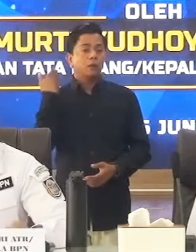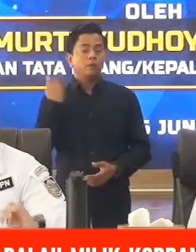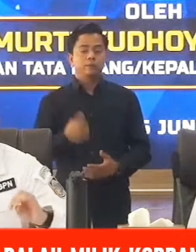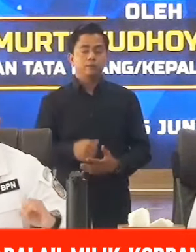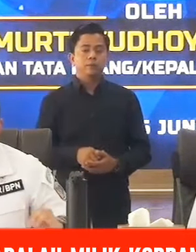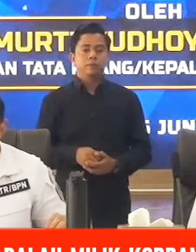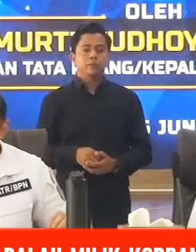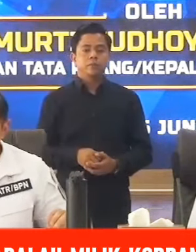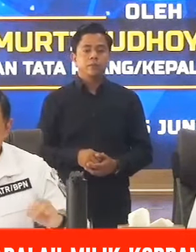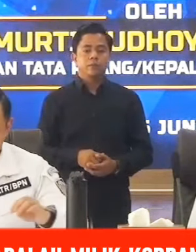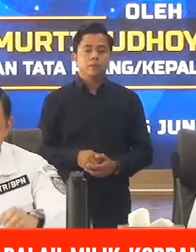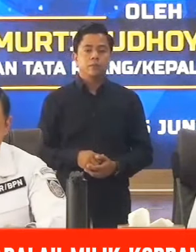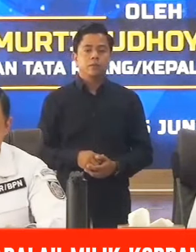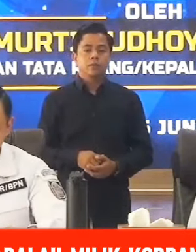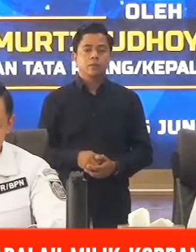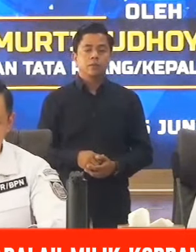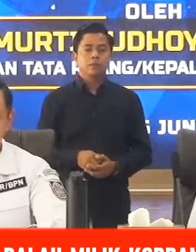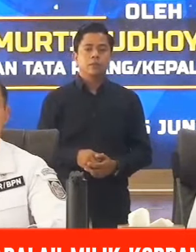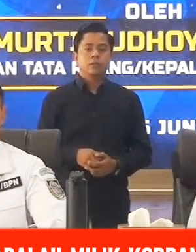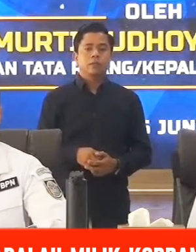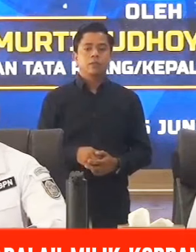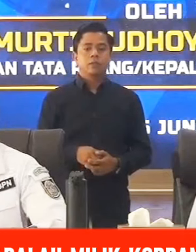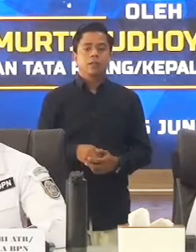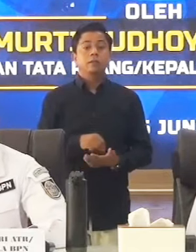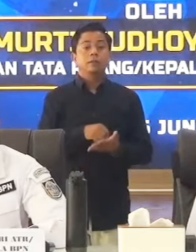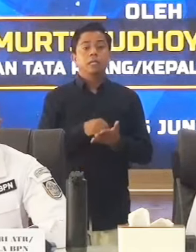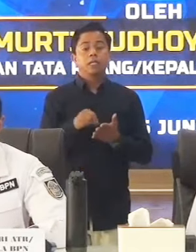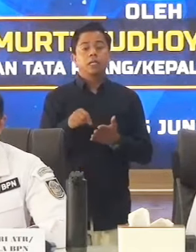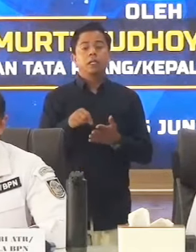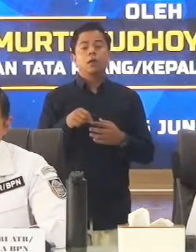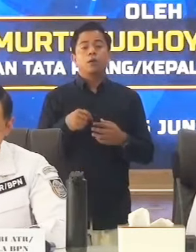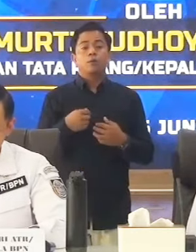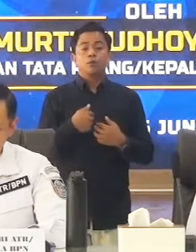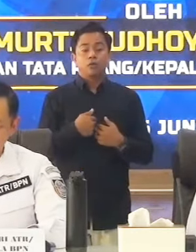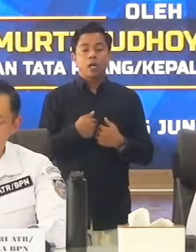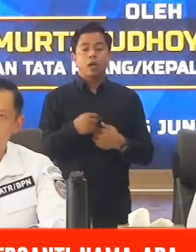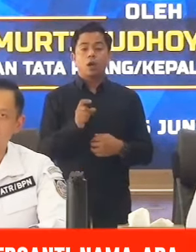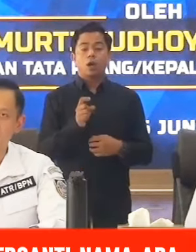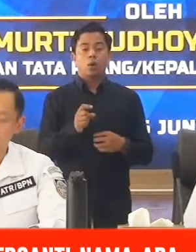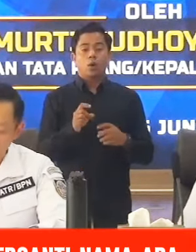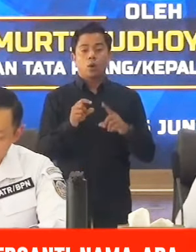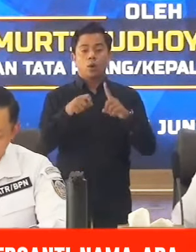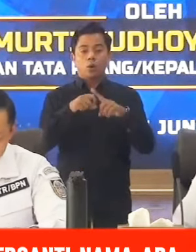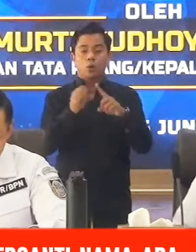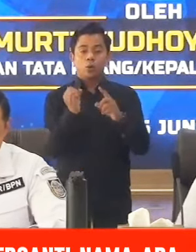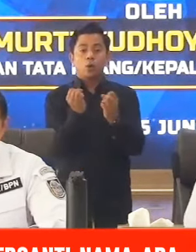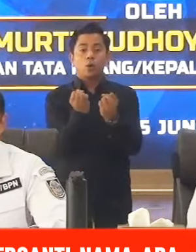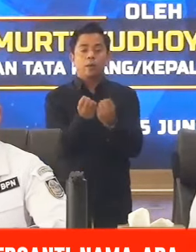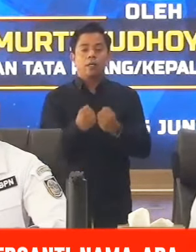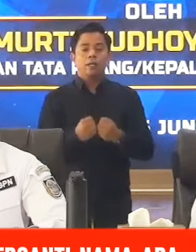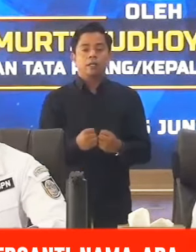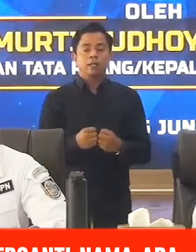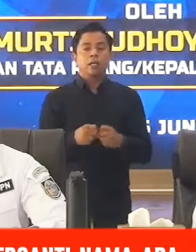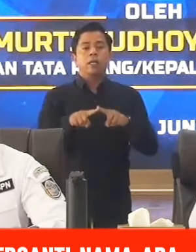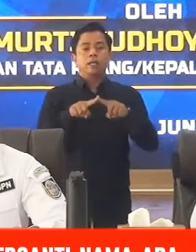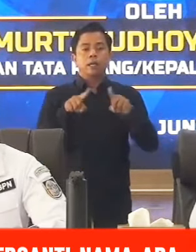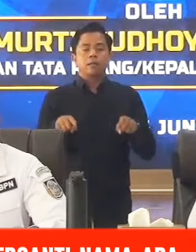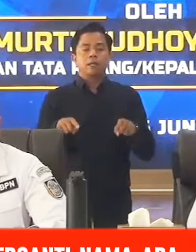pengacara menawarkan tanah dan ternyata itu adalah milik korban, tetapi dengan SHM yang sudah berganti